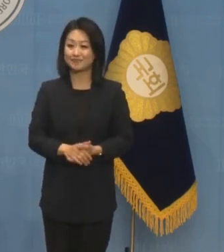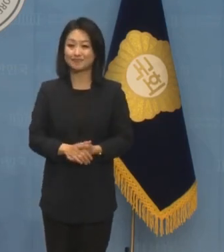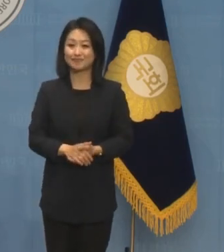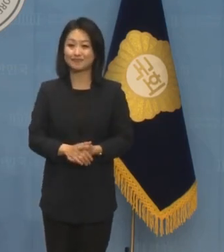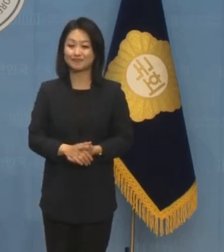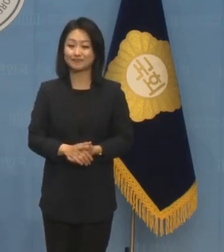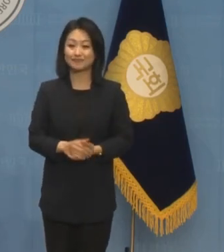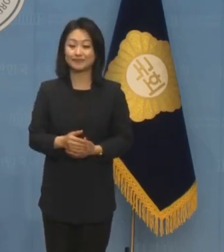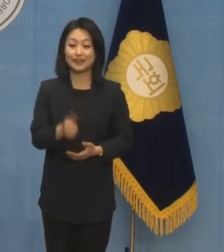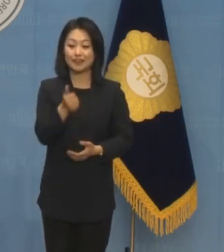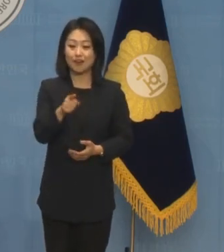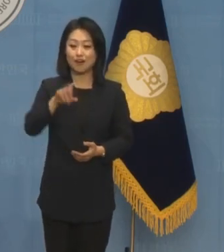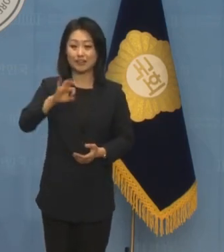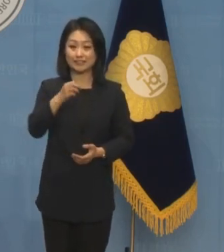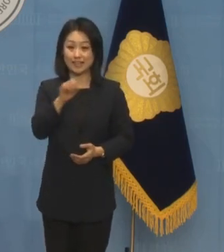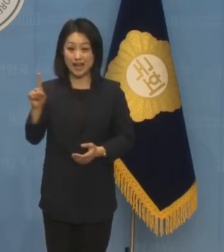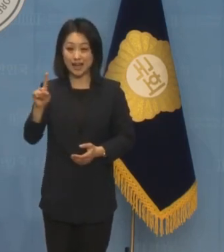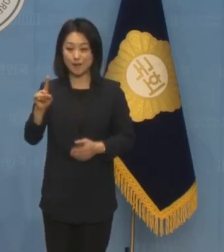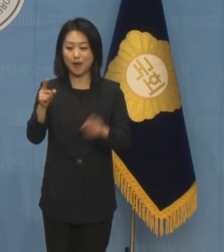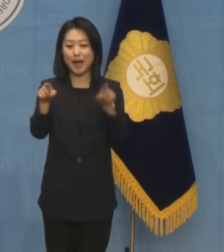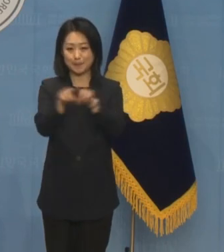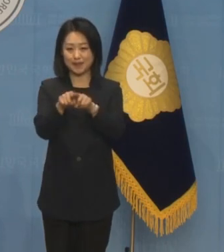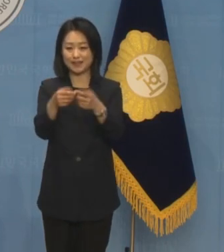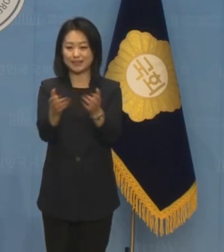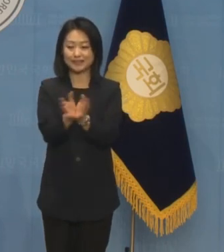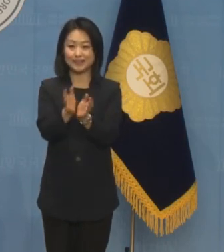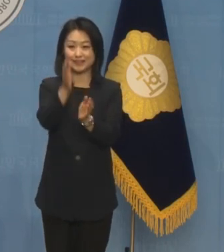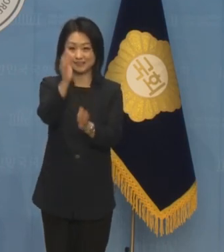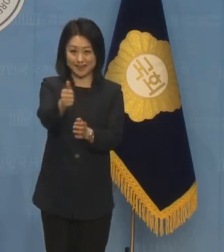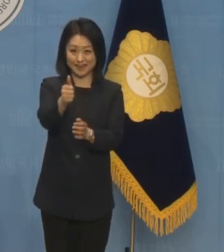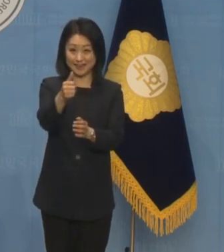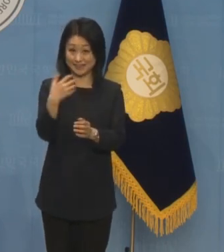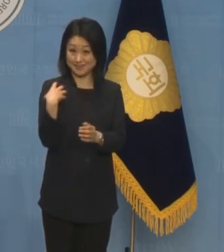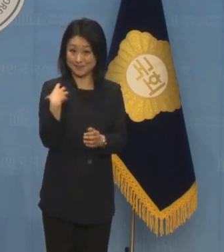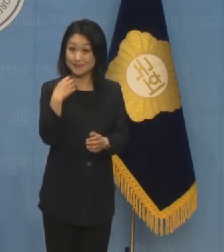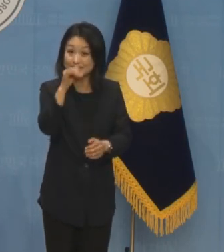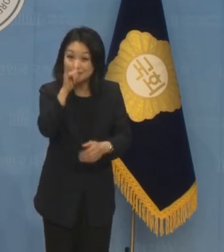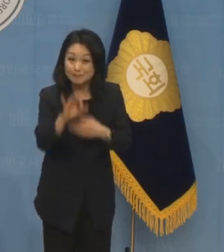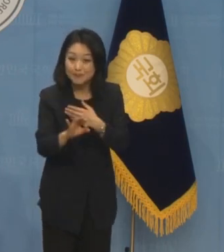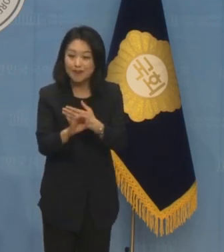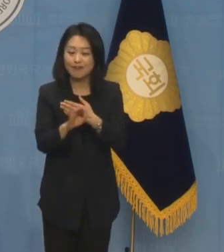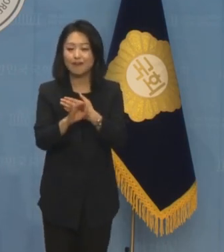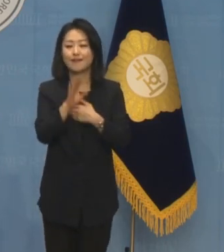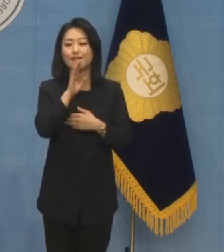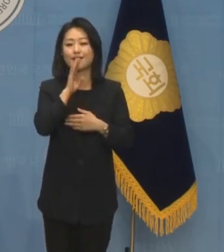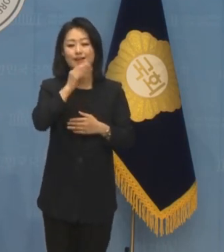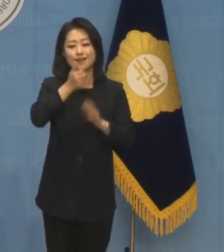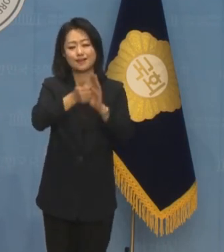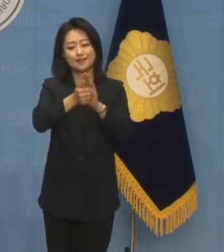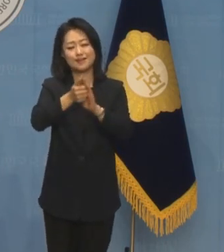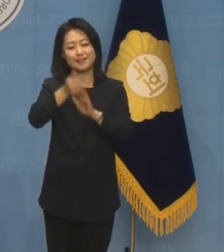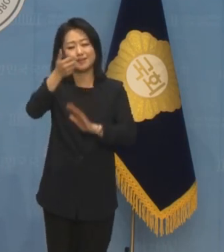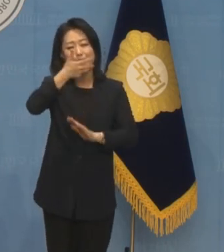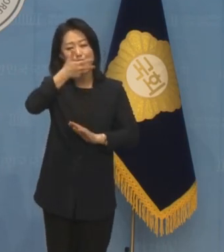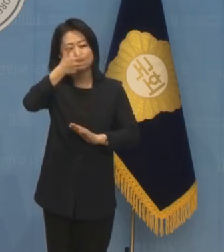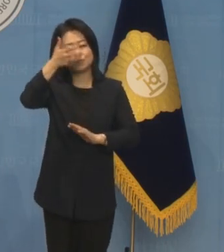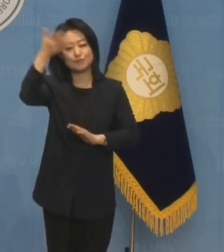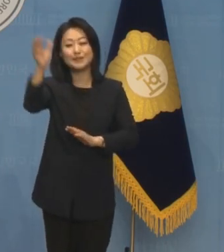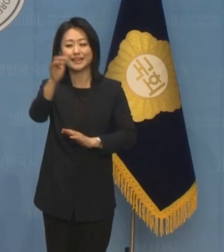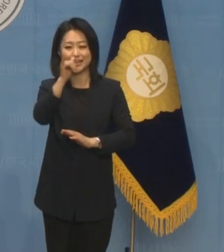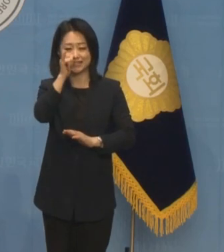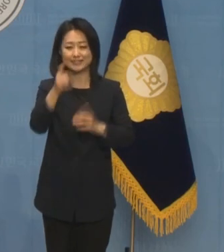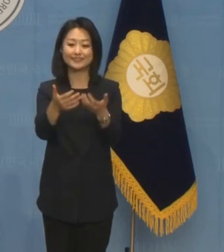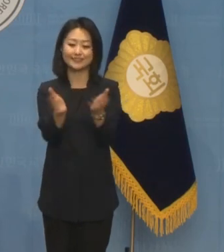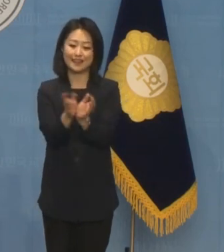어떻습니까? 허은하와 함께하는 개혁신당은 한계 너머의 이상과 오늘 너머의 내일을 꿈꾸는